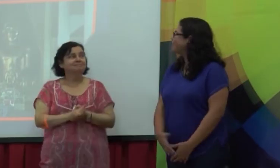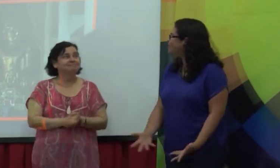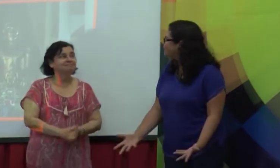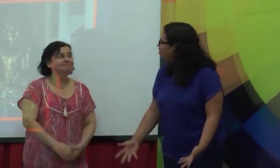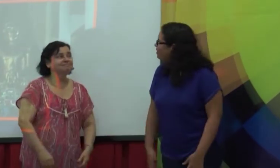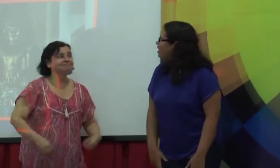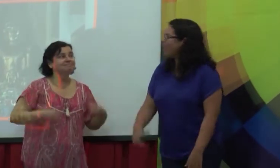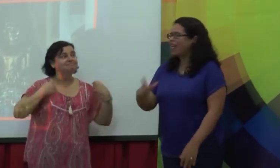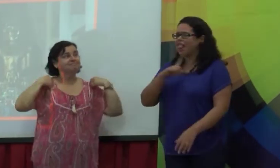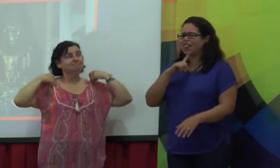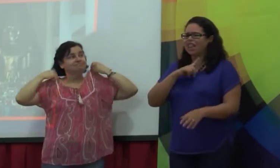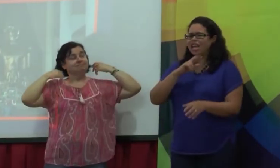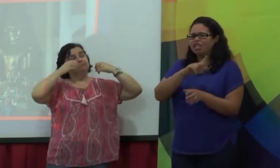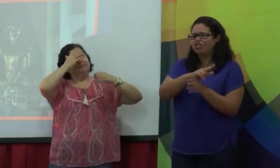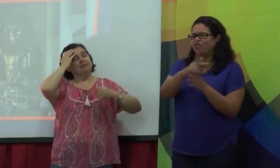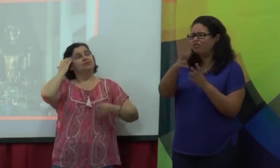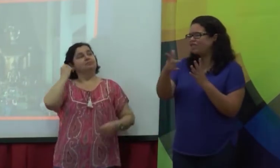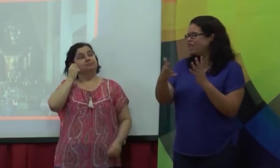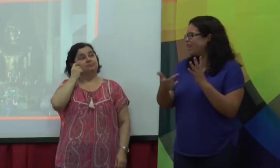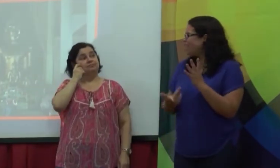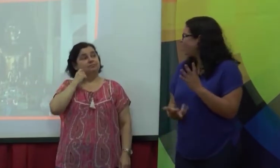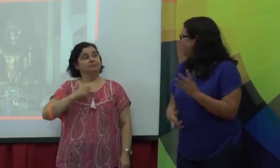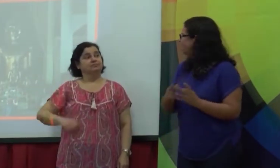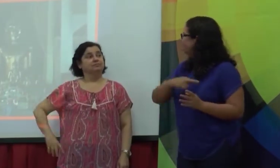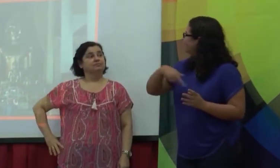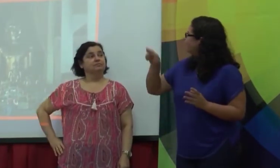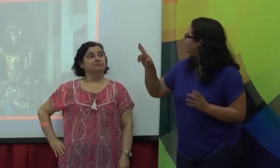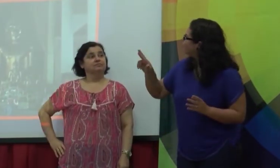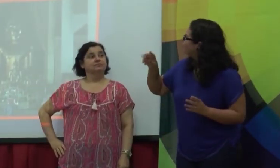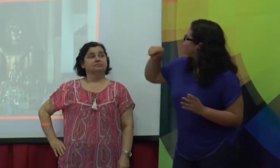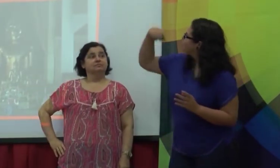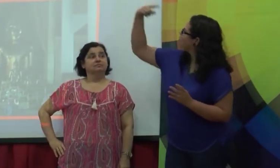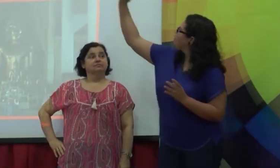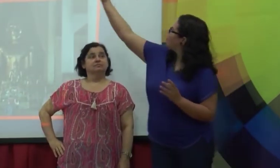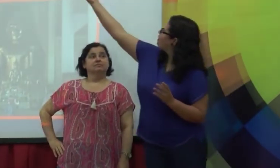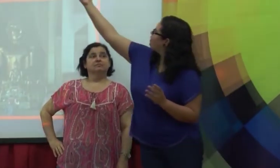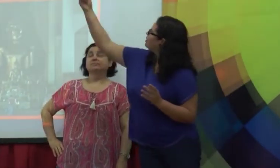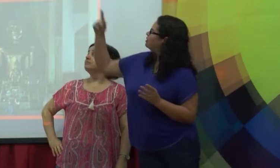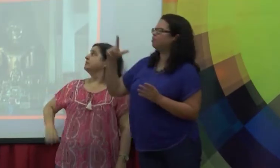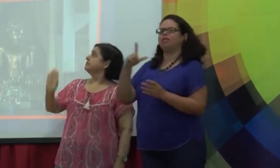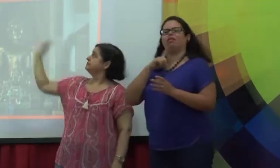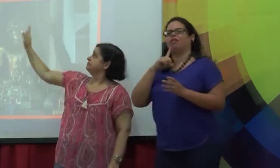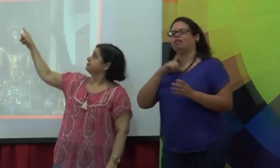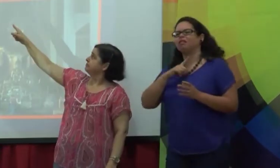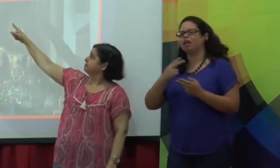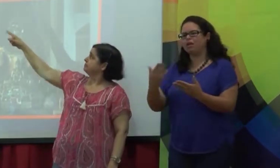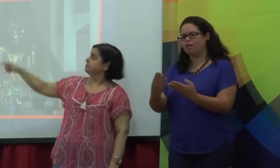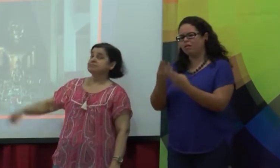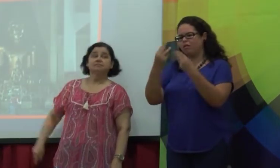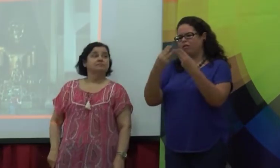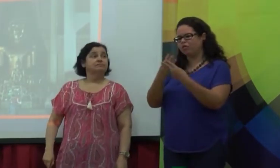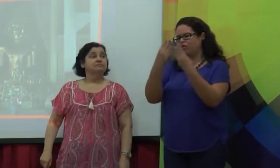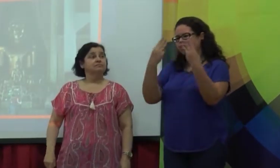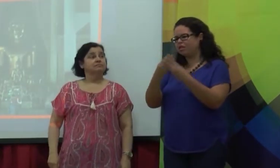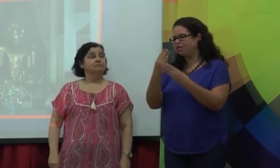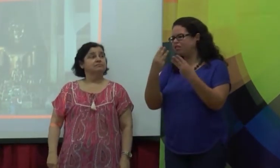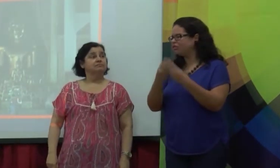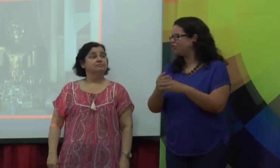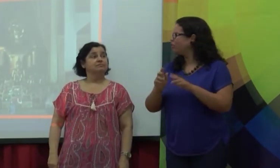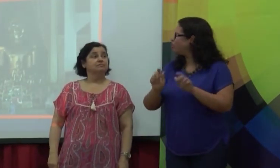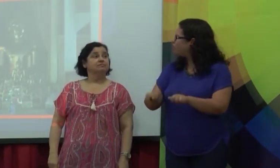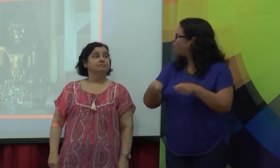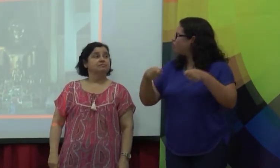E agora? Pois é, tem diversas religiões, né? Aquela primeira tem